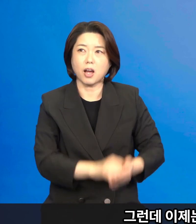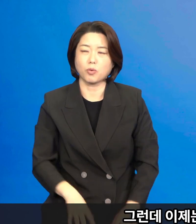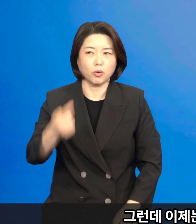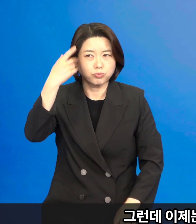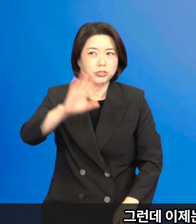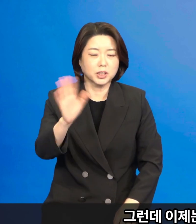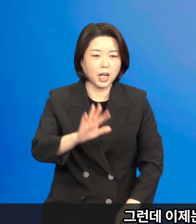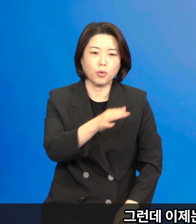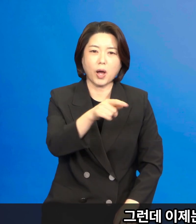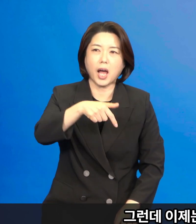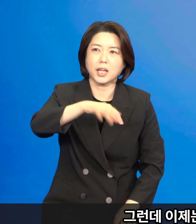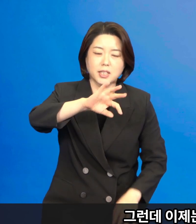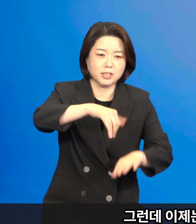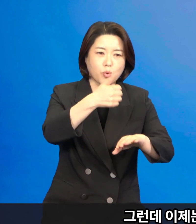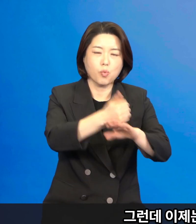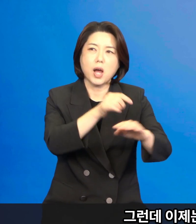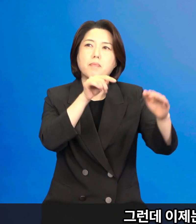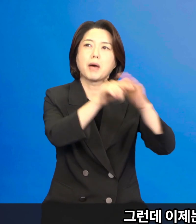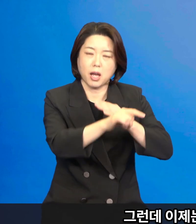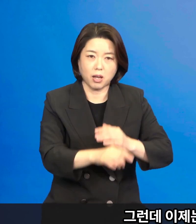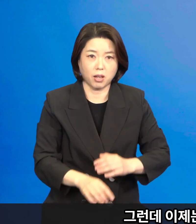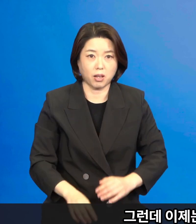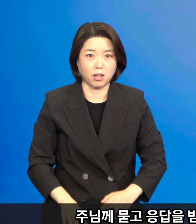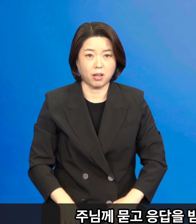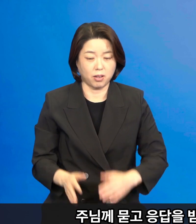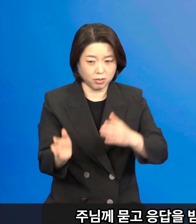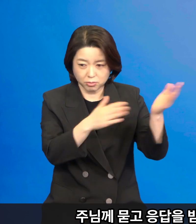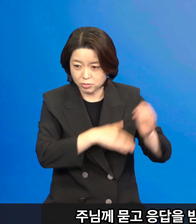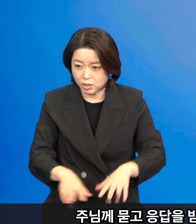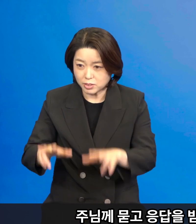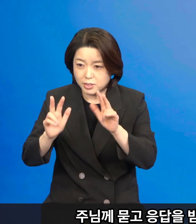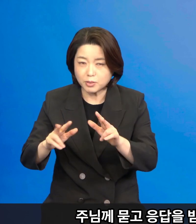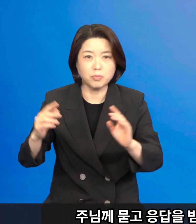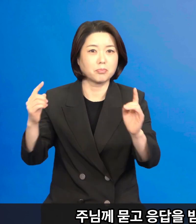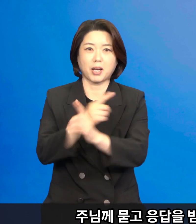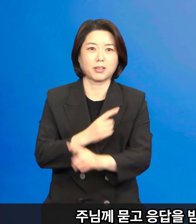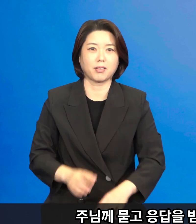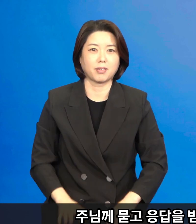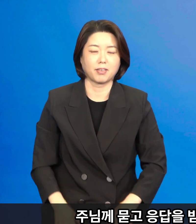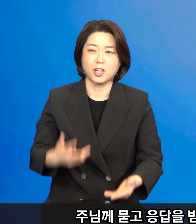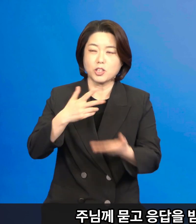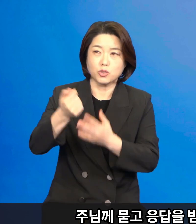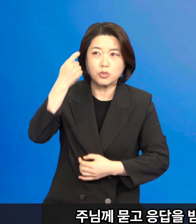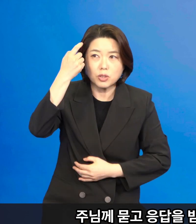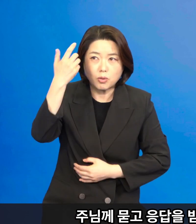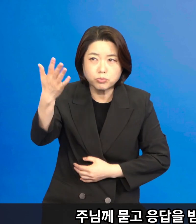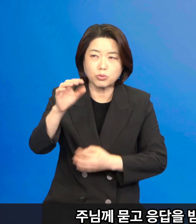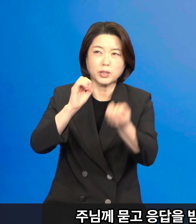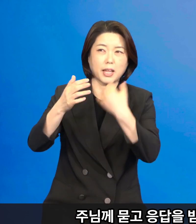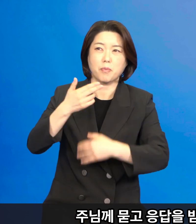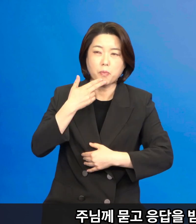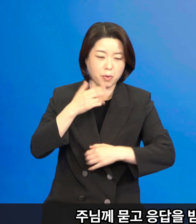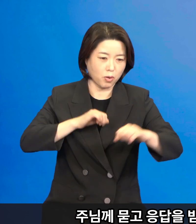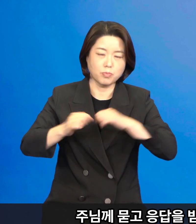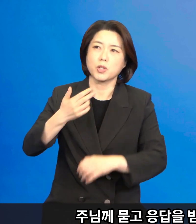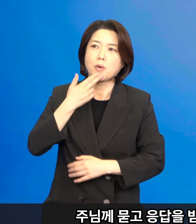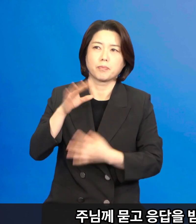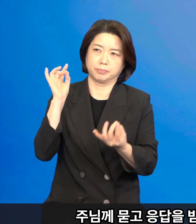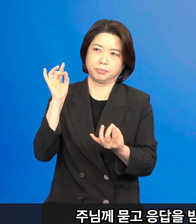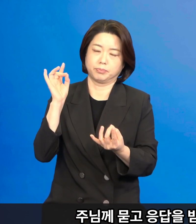그런데 이제는 어떤 결정을 내든지 주님께 묻고 응답을 받지 않으면 움직이지 않는